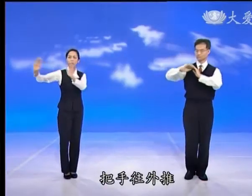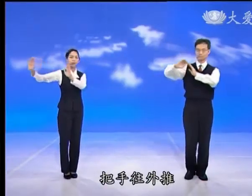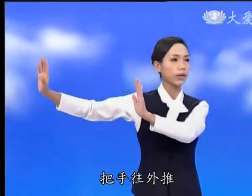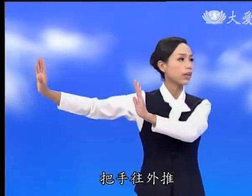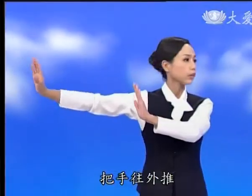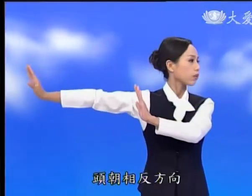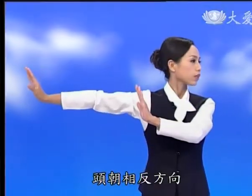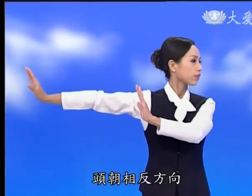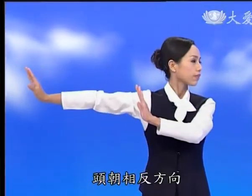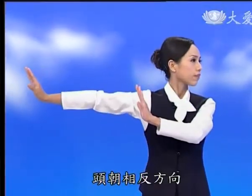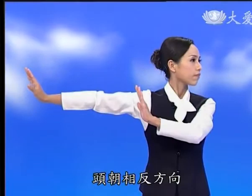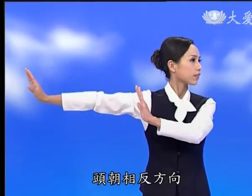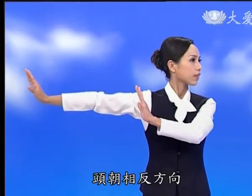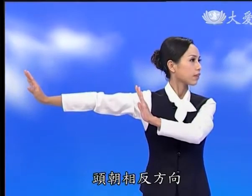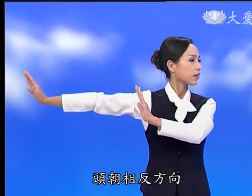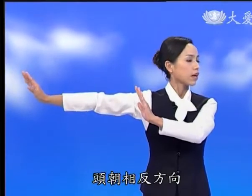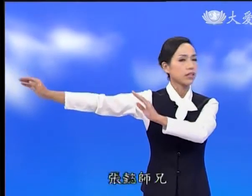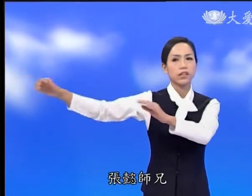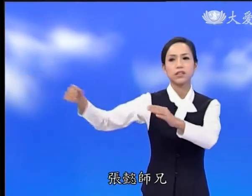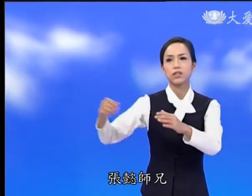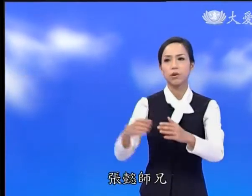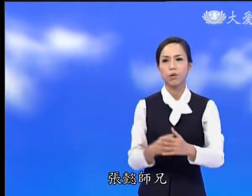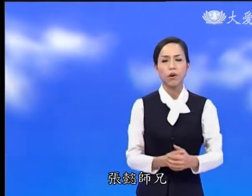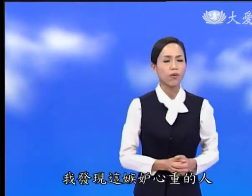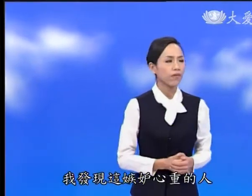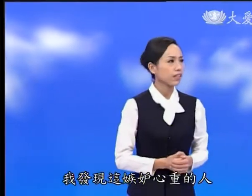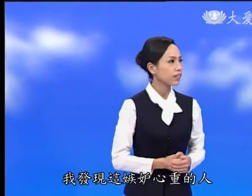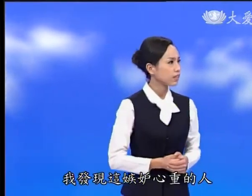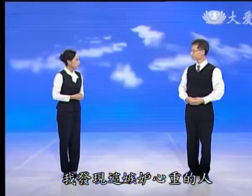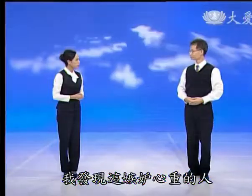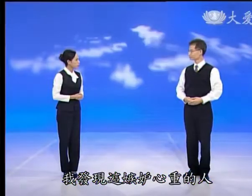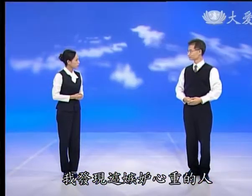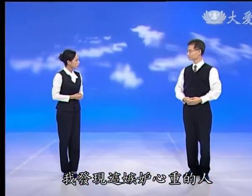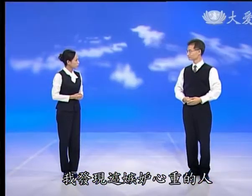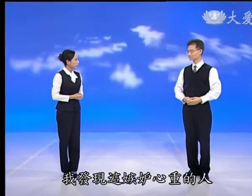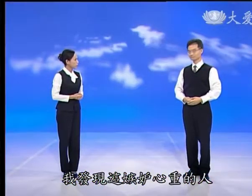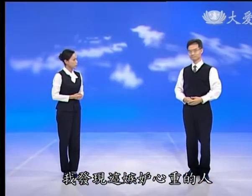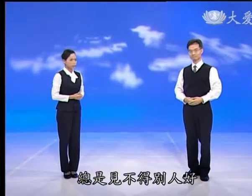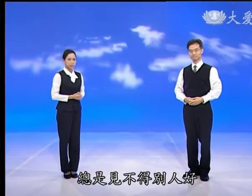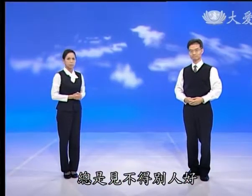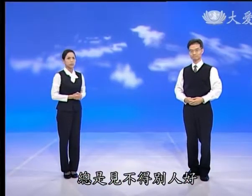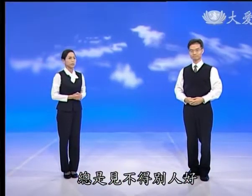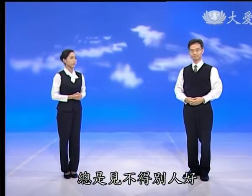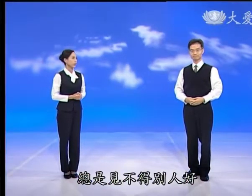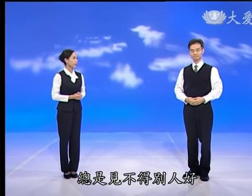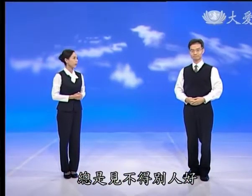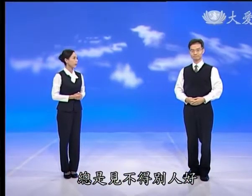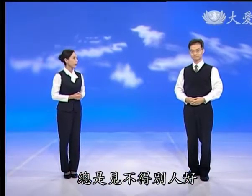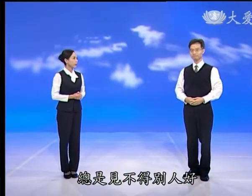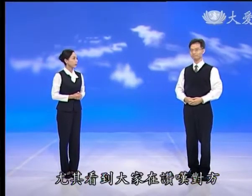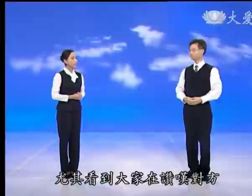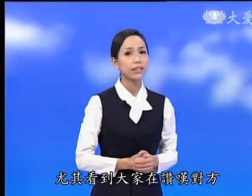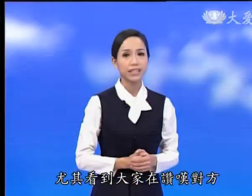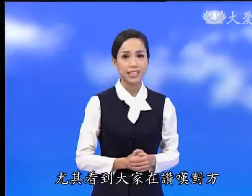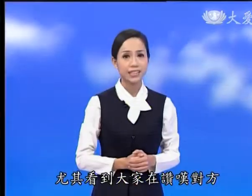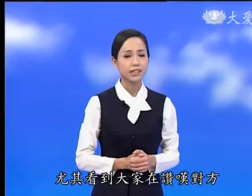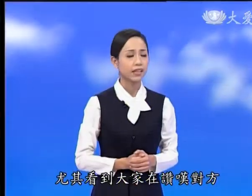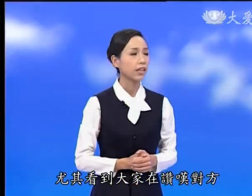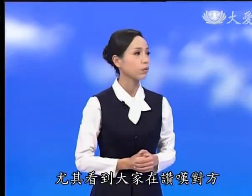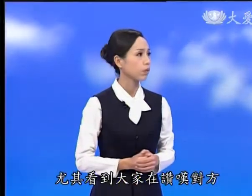推，头朝相反方向。詹师兄，我发现这嫉妒心重的人总是见不得别人好，尤其看到大家在赞叹对